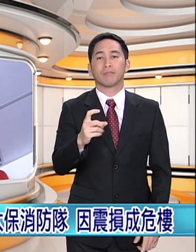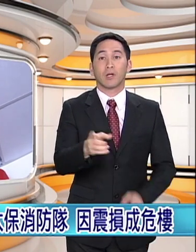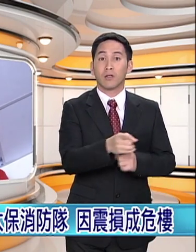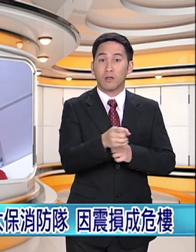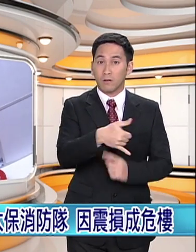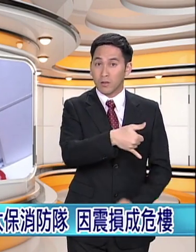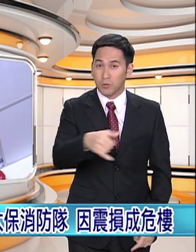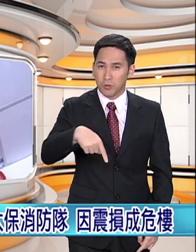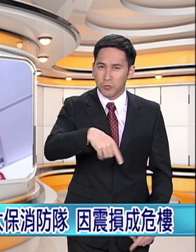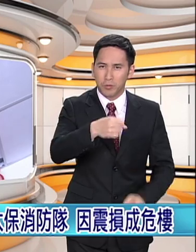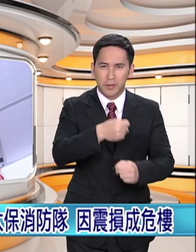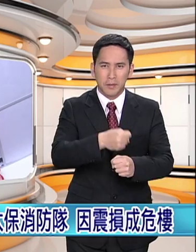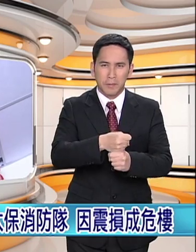班。